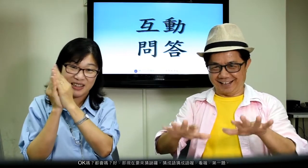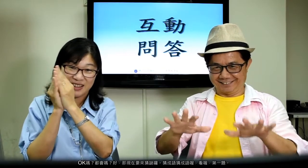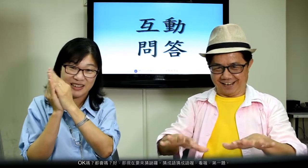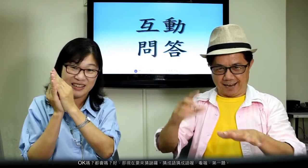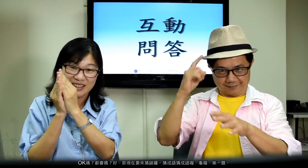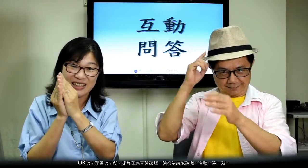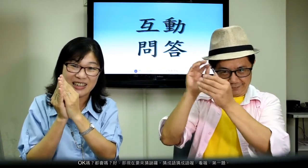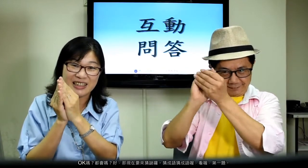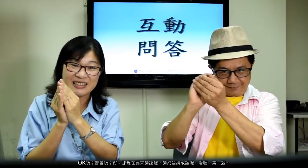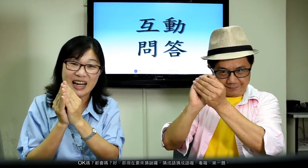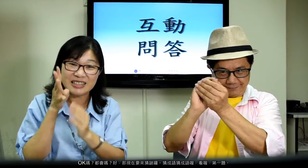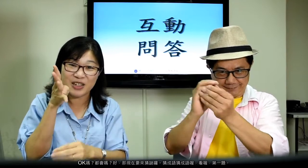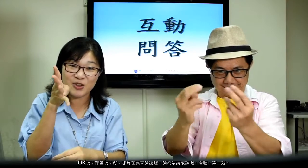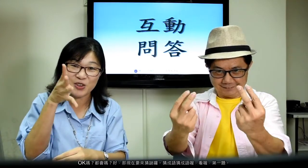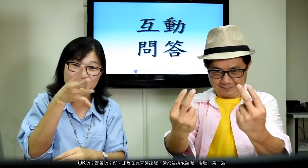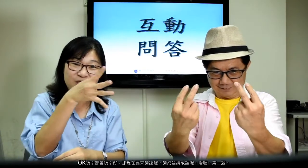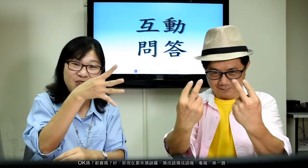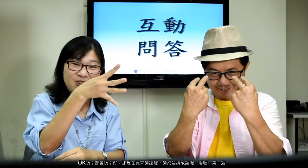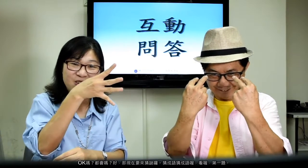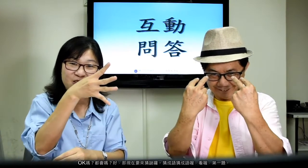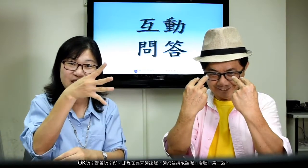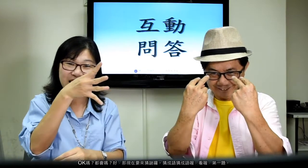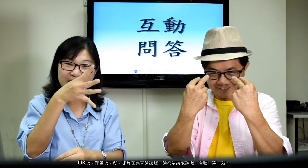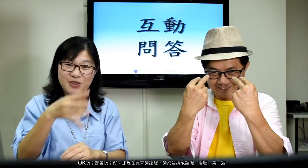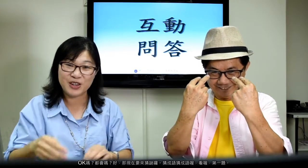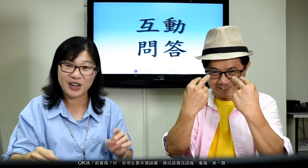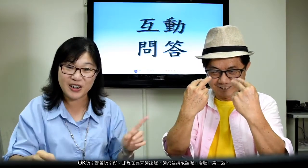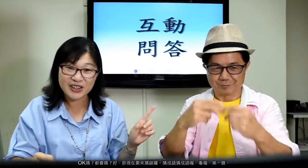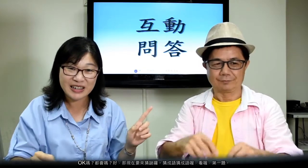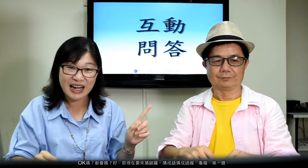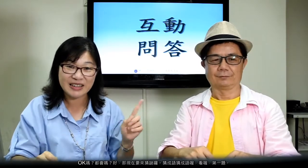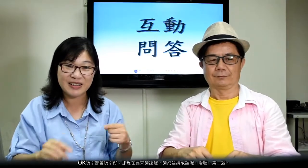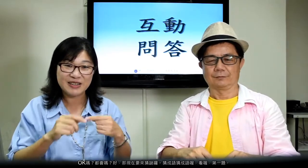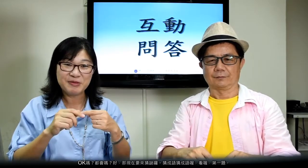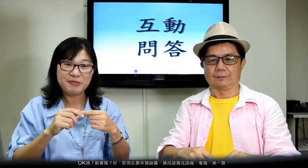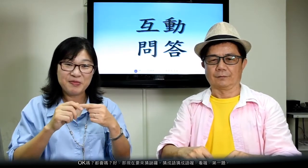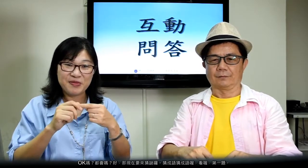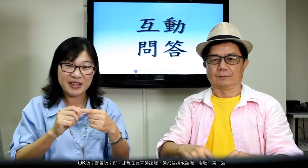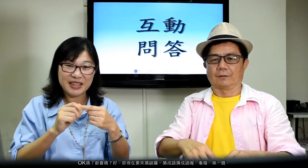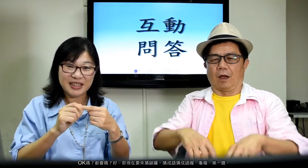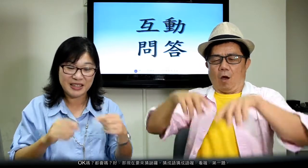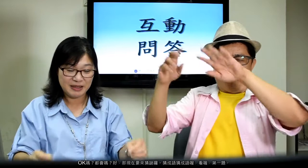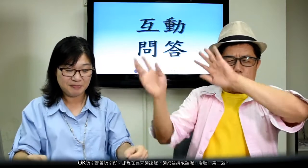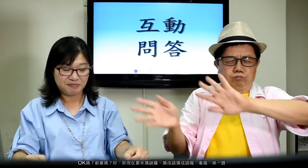喽，猜成语，猜成语哦，看哦，第一题。